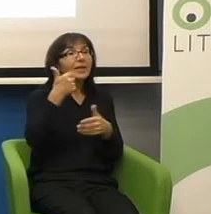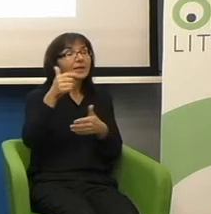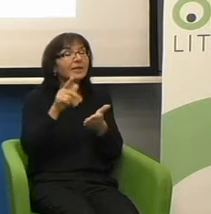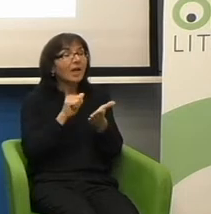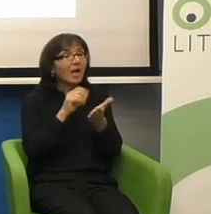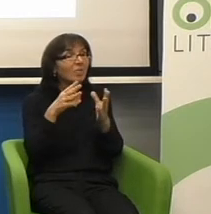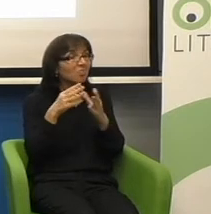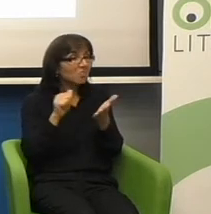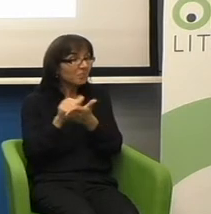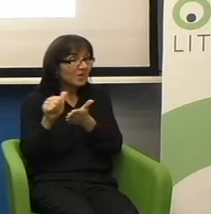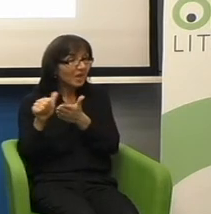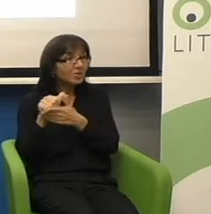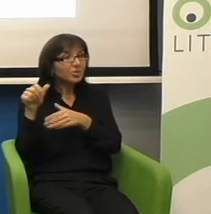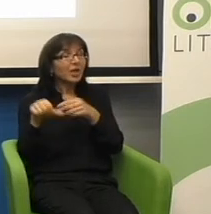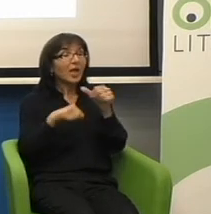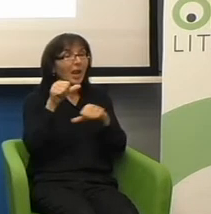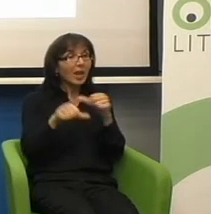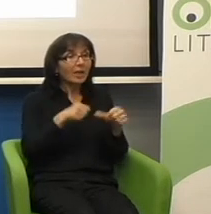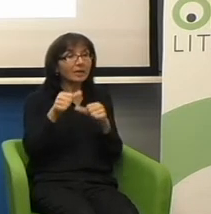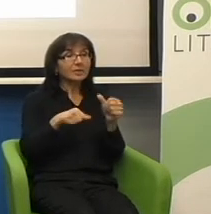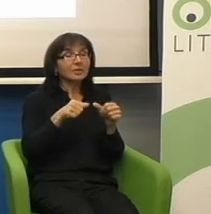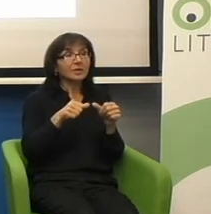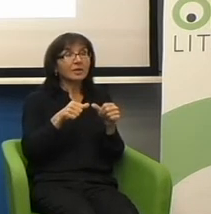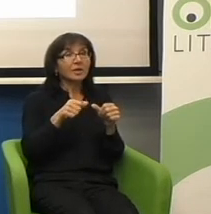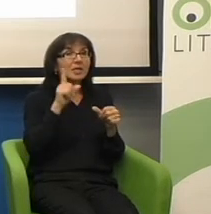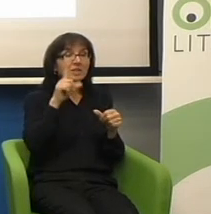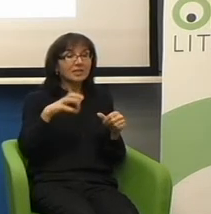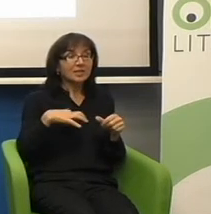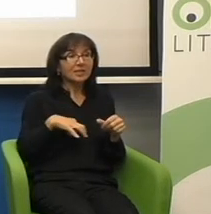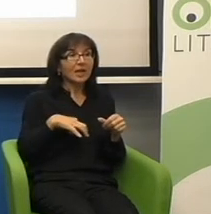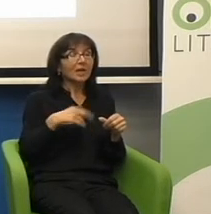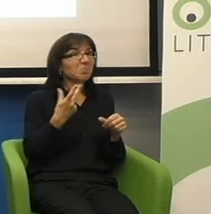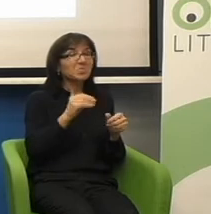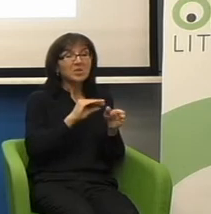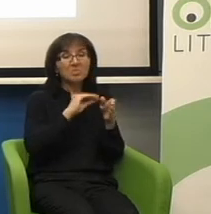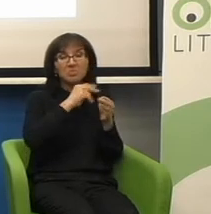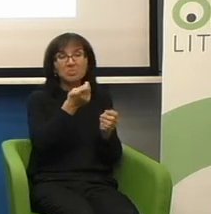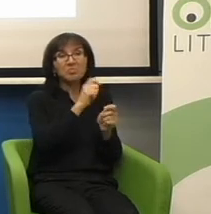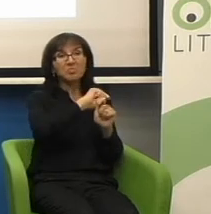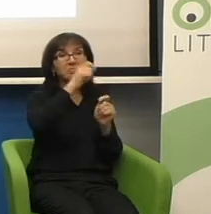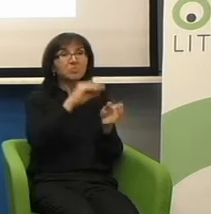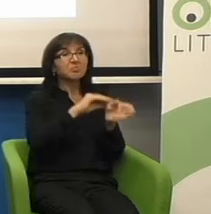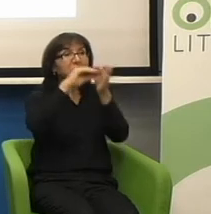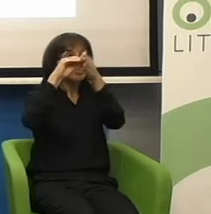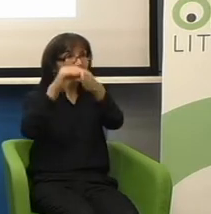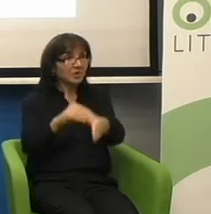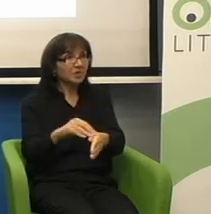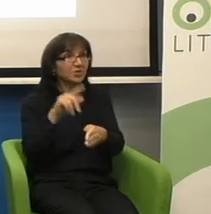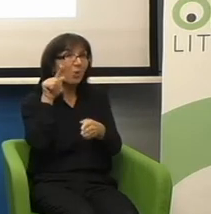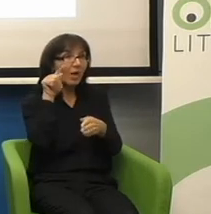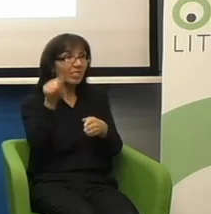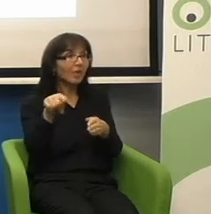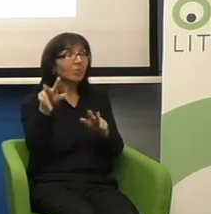ona go ani razu tam nie zawiozła, jak rozumiem, nie podzieliła się tą radością chyba ze